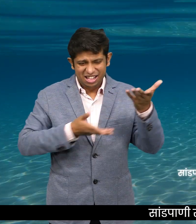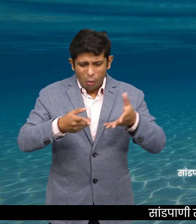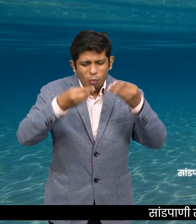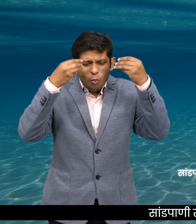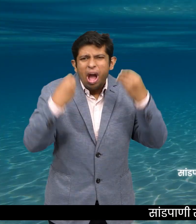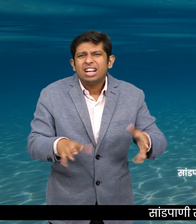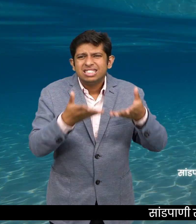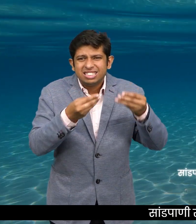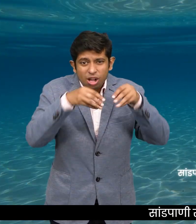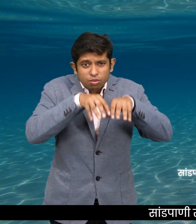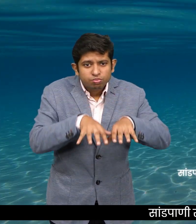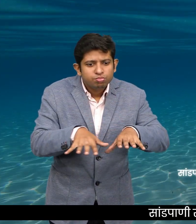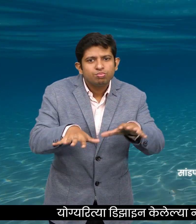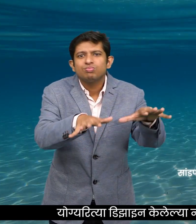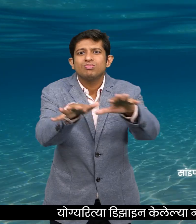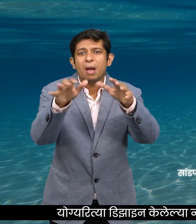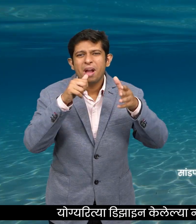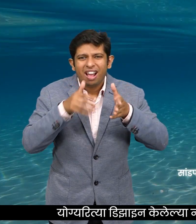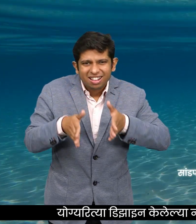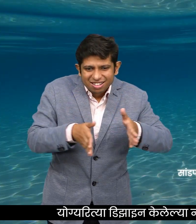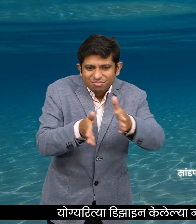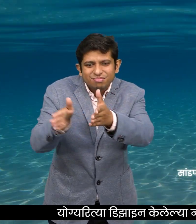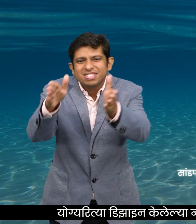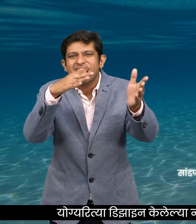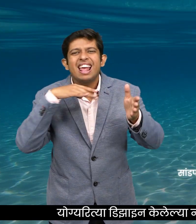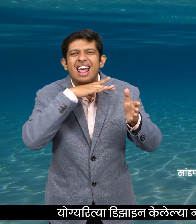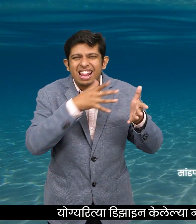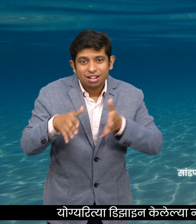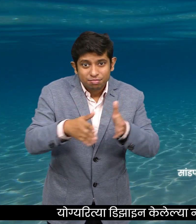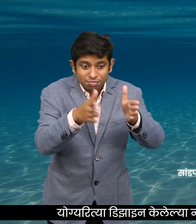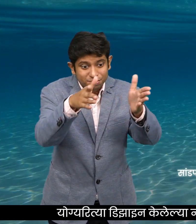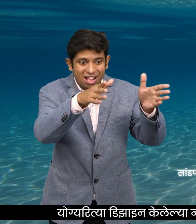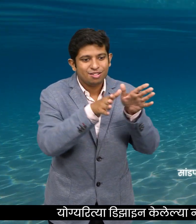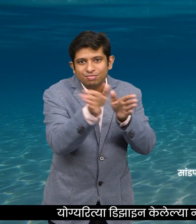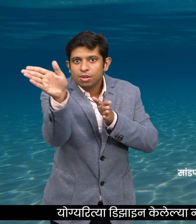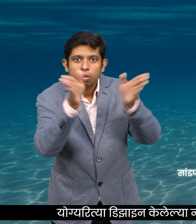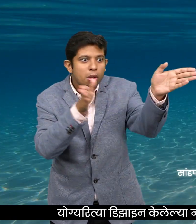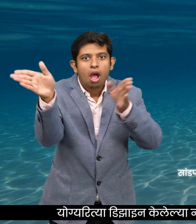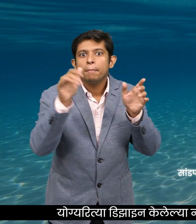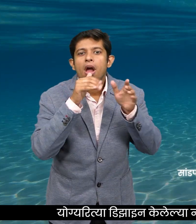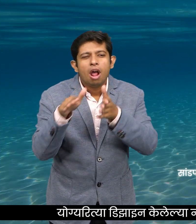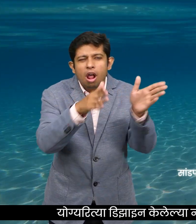सांडपाणी सुव्यवस्थित आणि योग्यरित्या डिझाइन केलेल्या नाल्यामधून वाहून नेणे आवश्यक